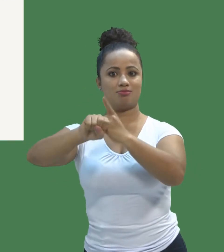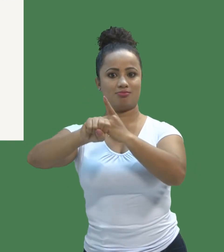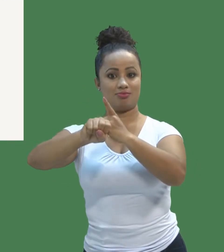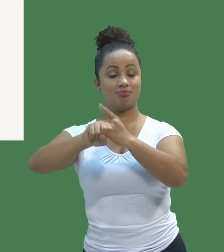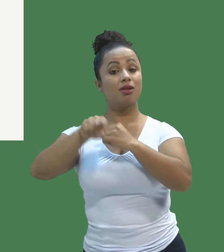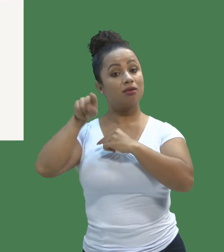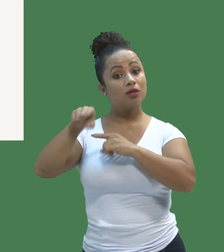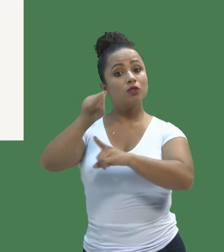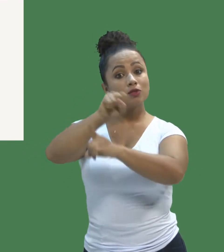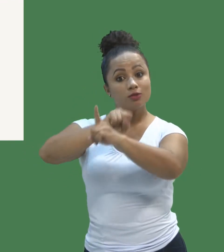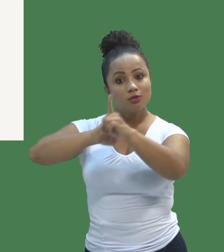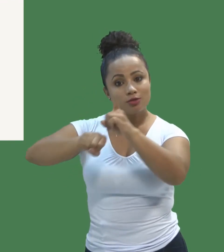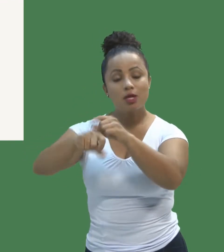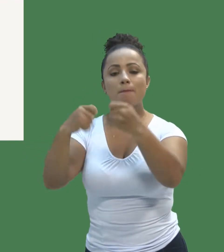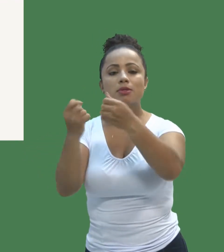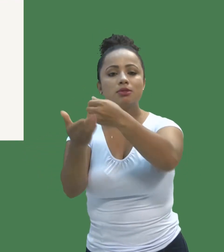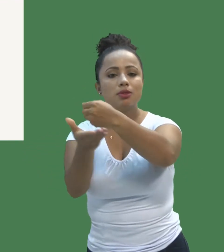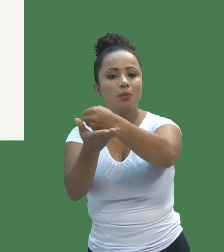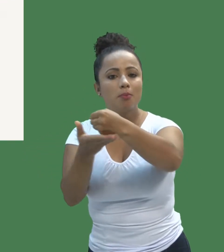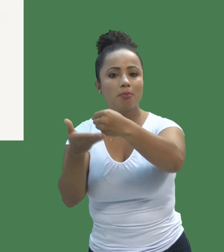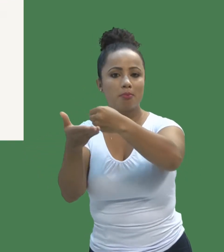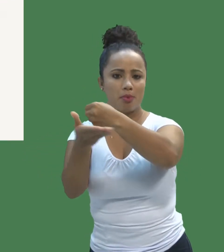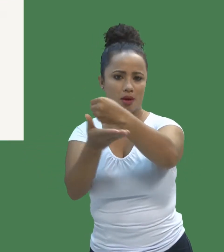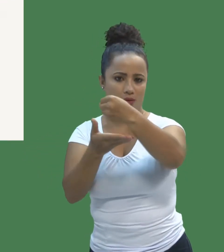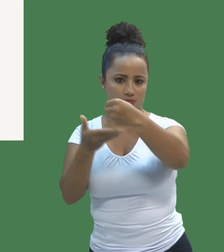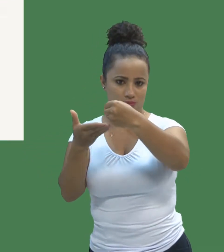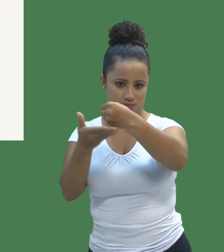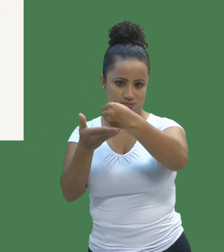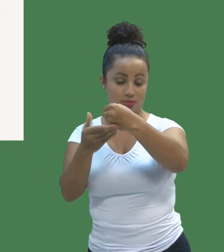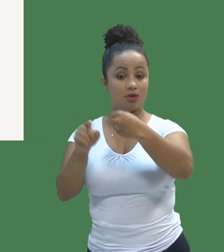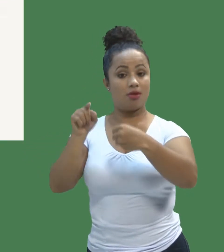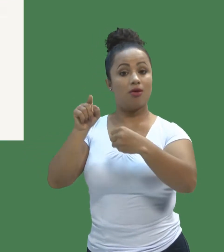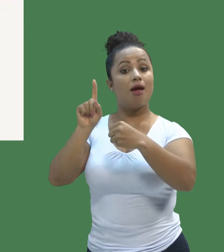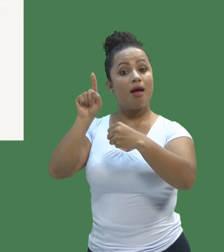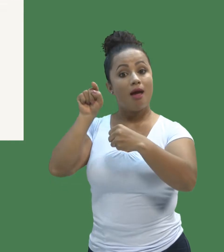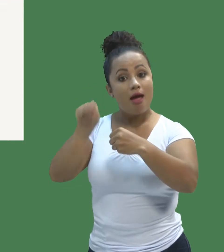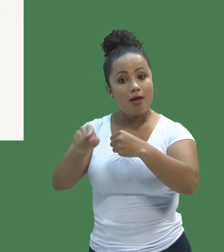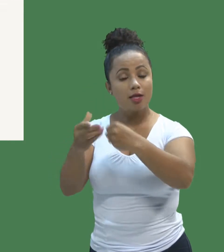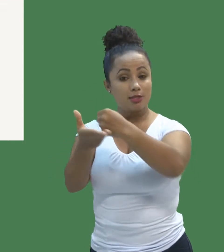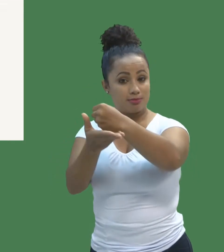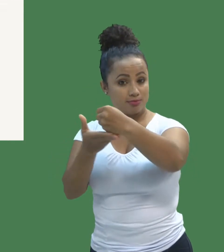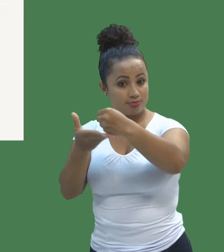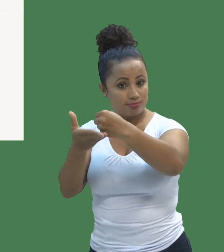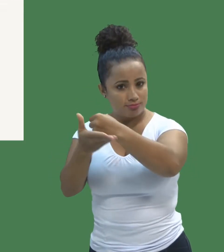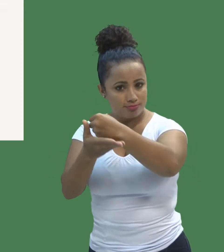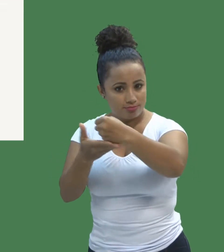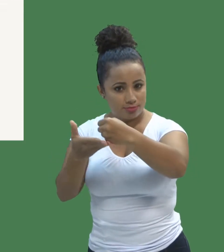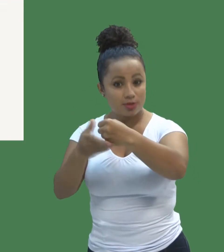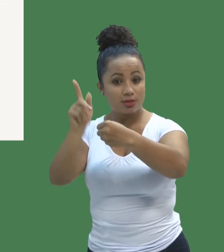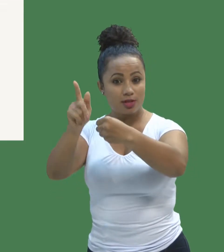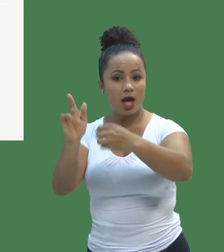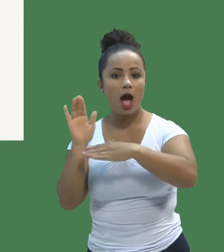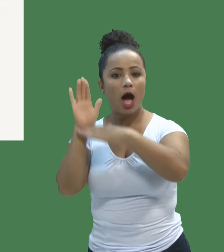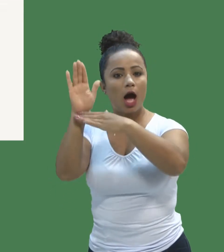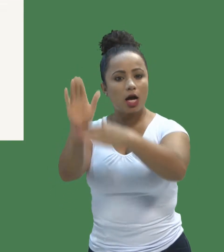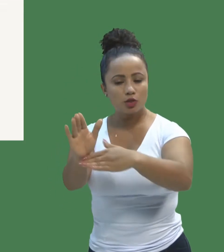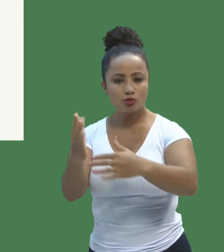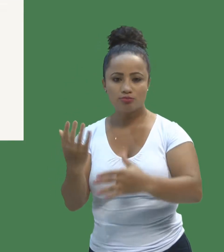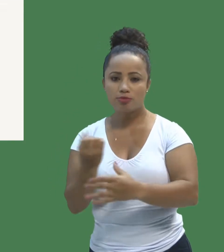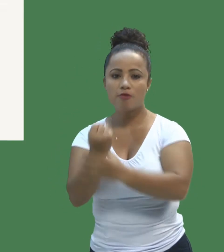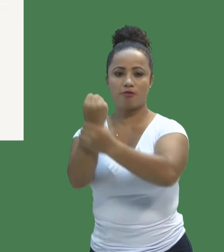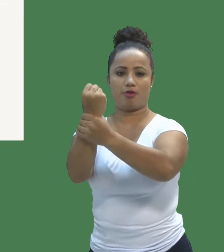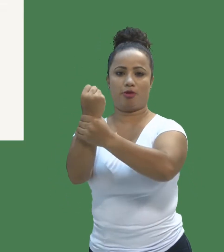garantidos. Assim também, numa sociedade, são necessários os